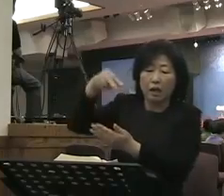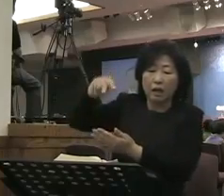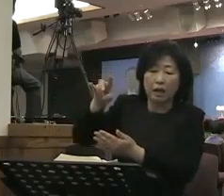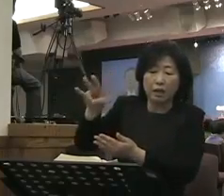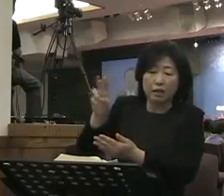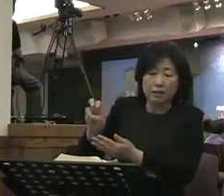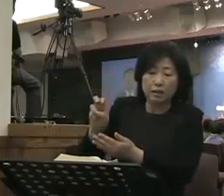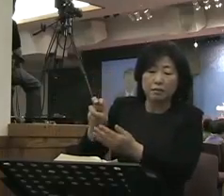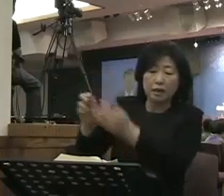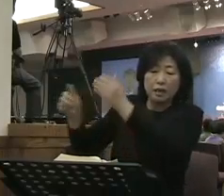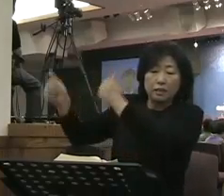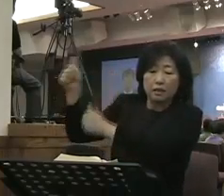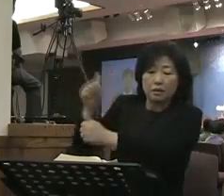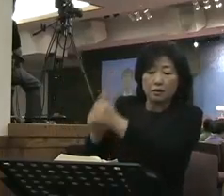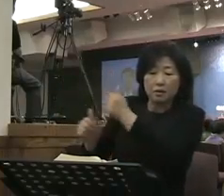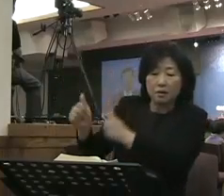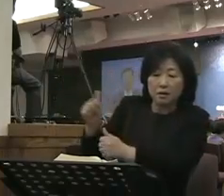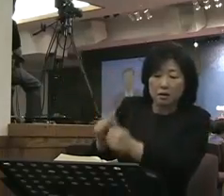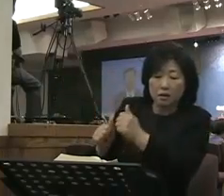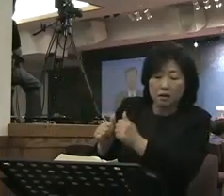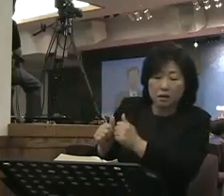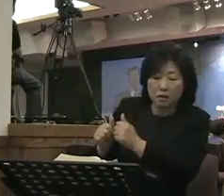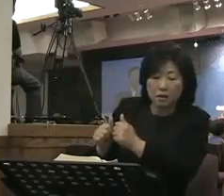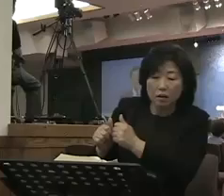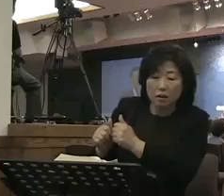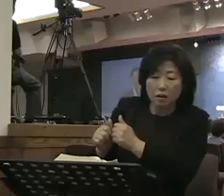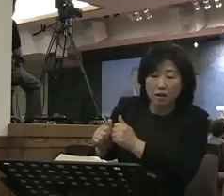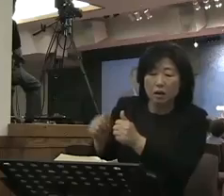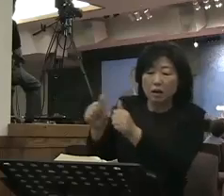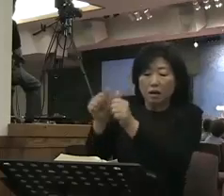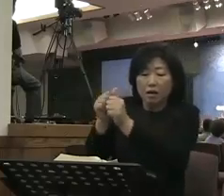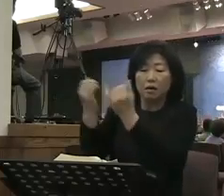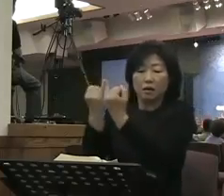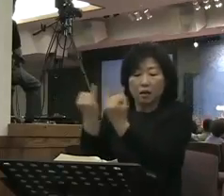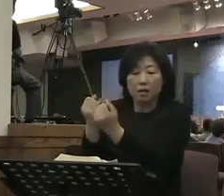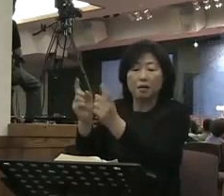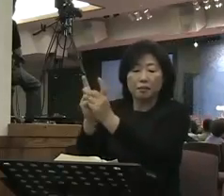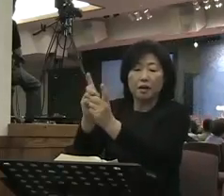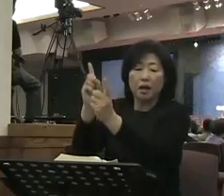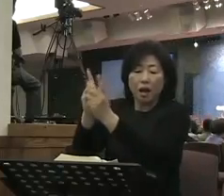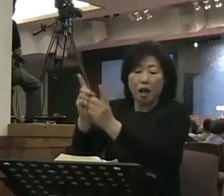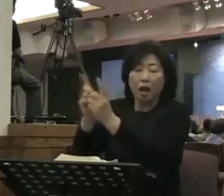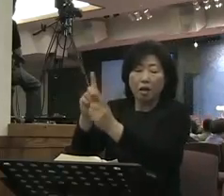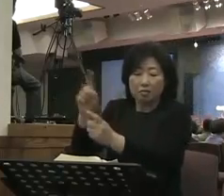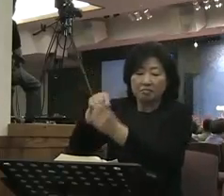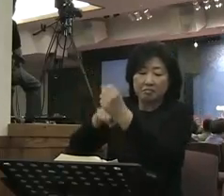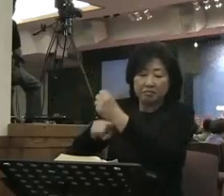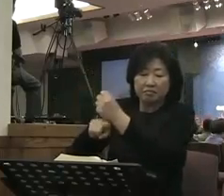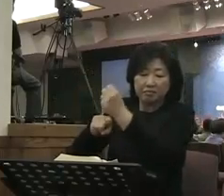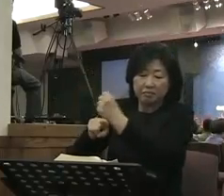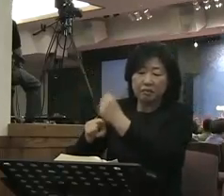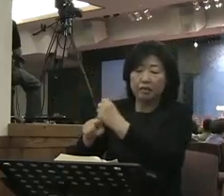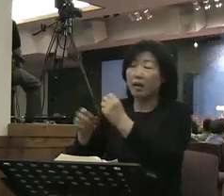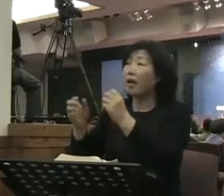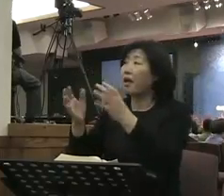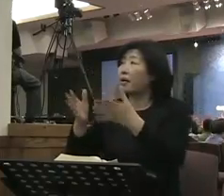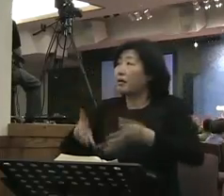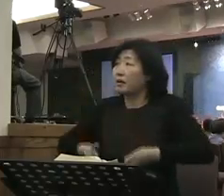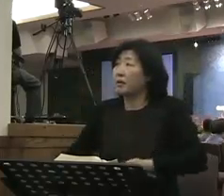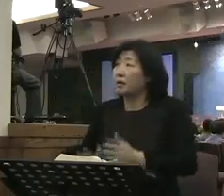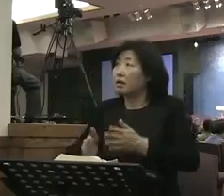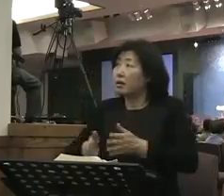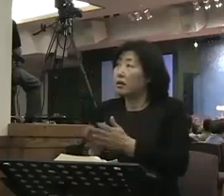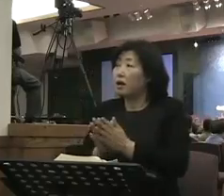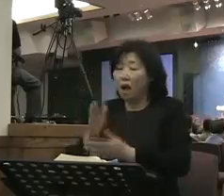여러 자손들을 허락하시고 그 여러 자손들이 그냥 남녀가 만나서 아무런 의미 없이 자녀를 탄생하게 한 것이 아니라